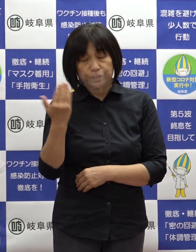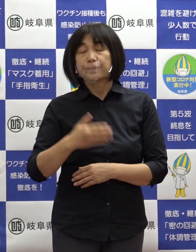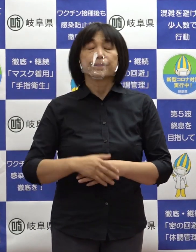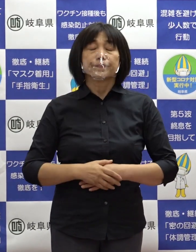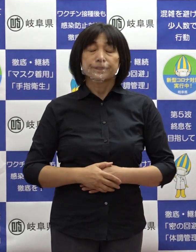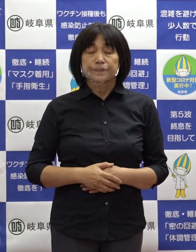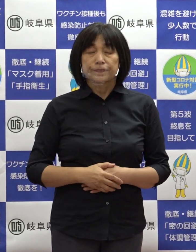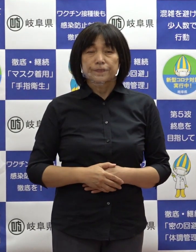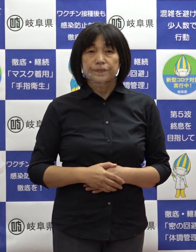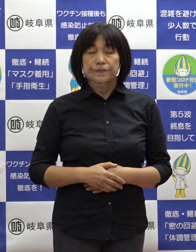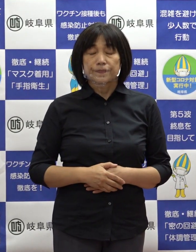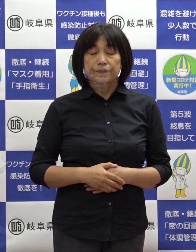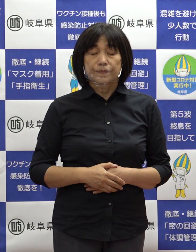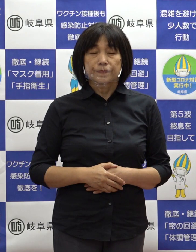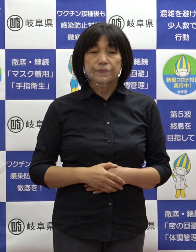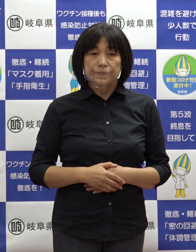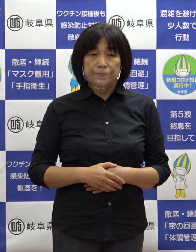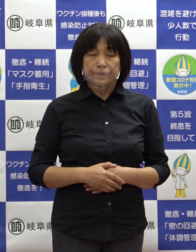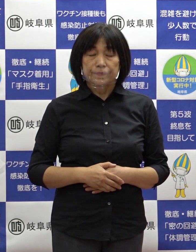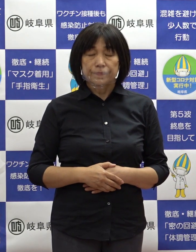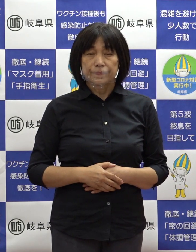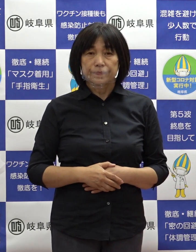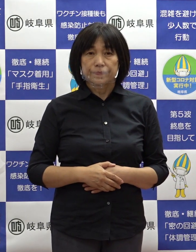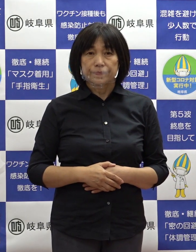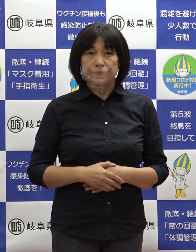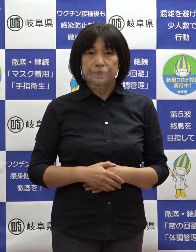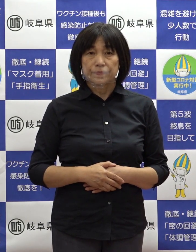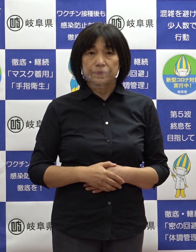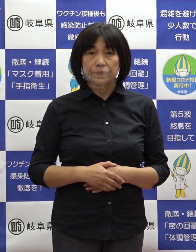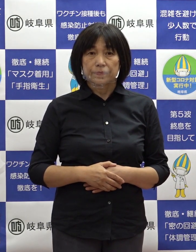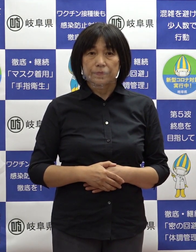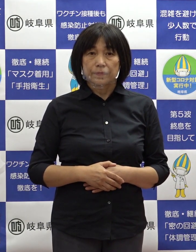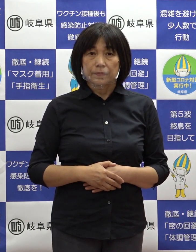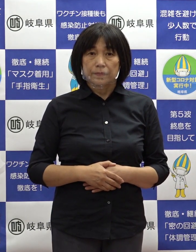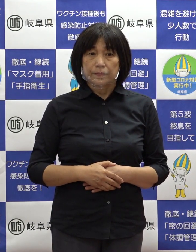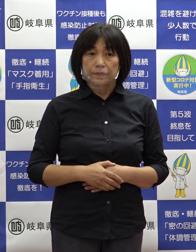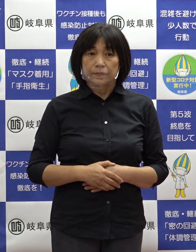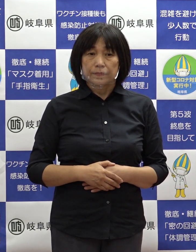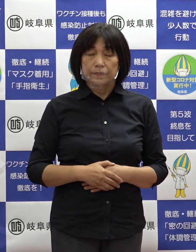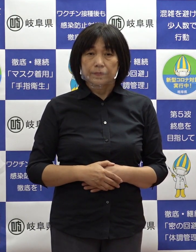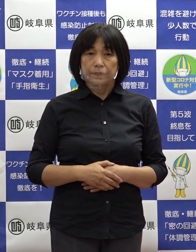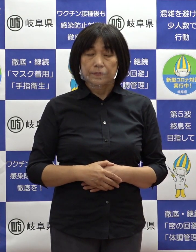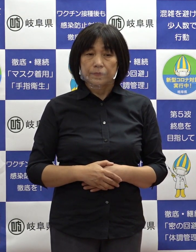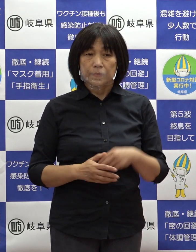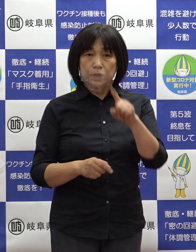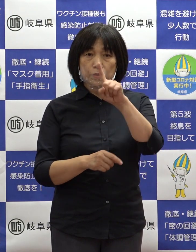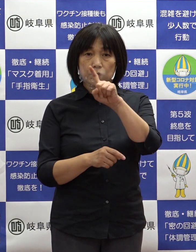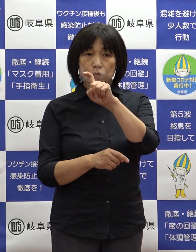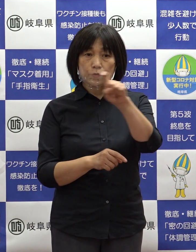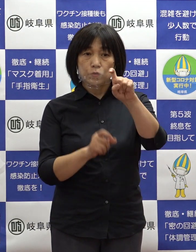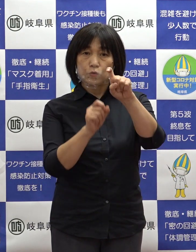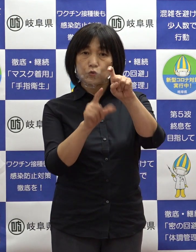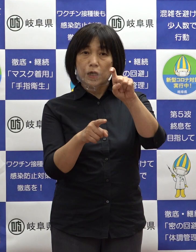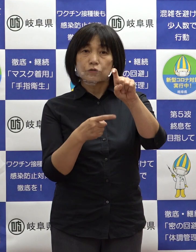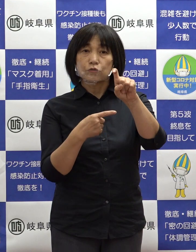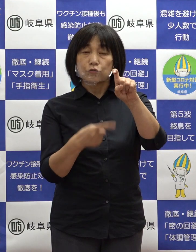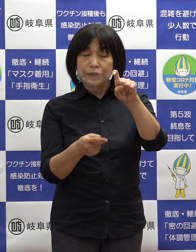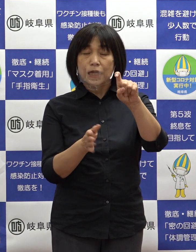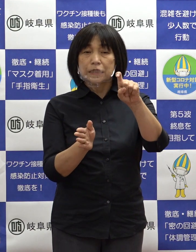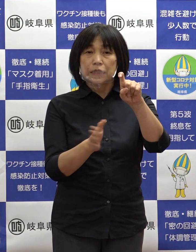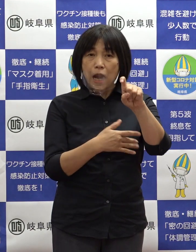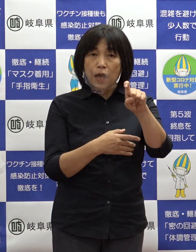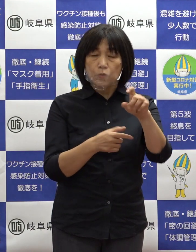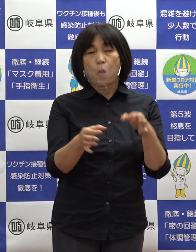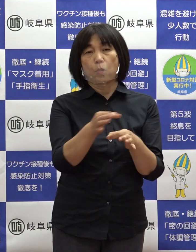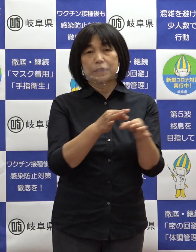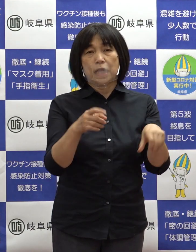します。最初に、来月1日から続く時短の件なんですけれども、